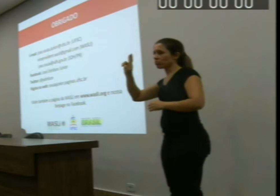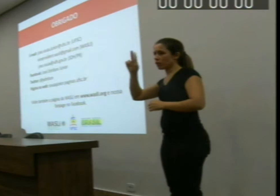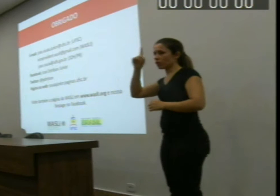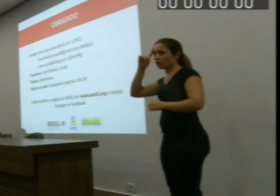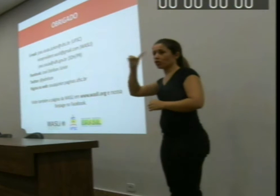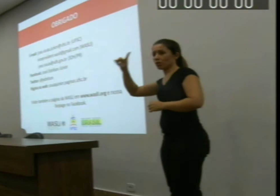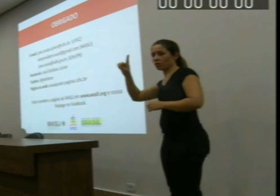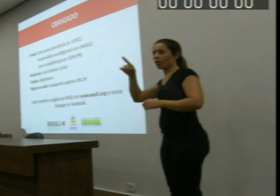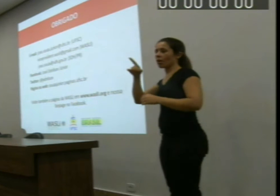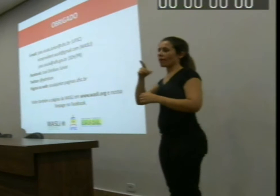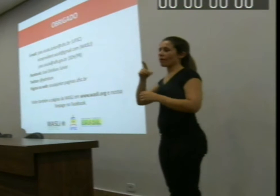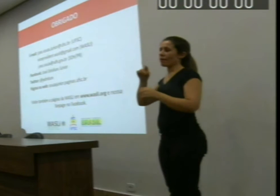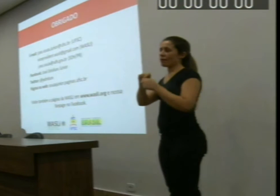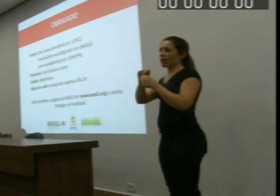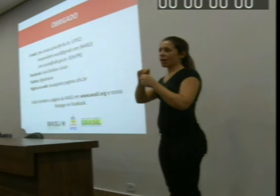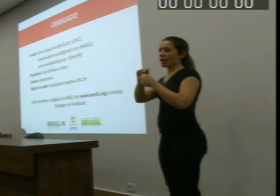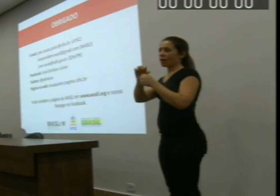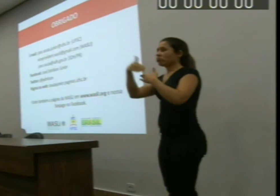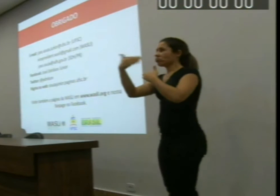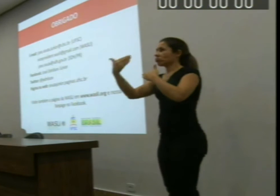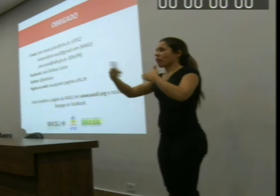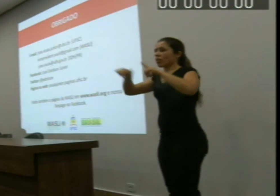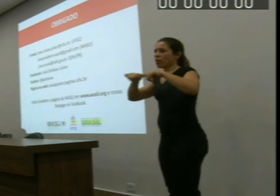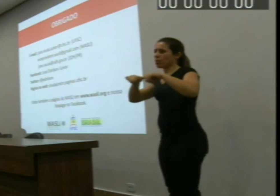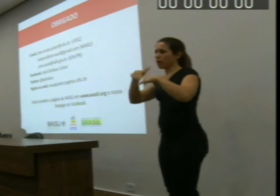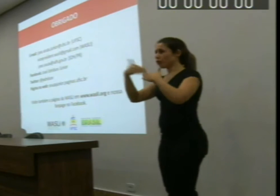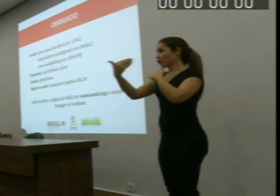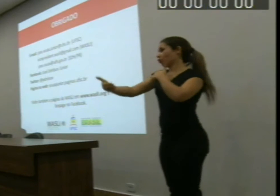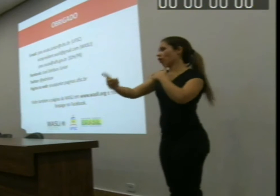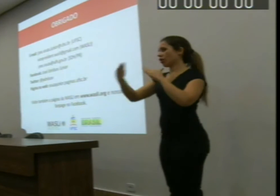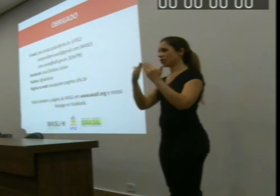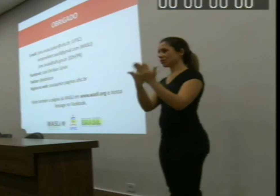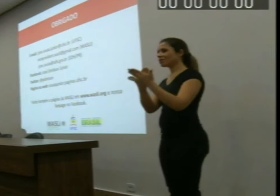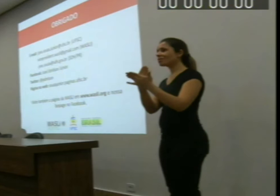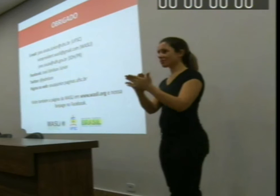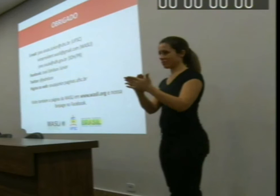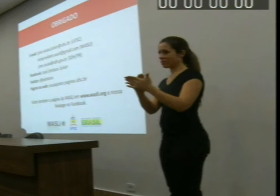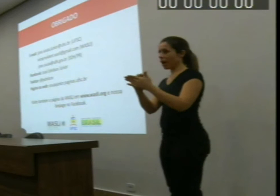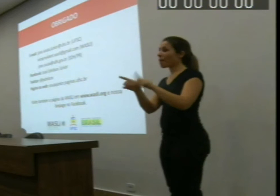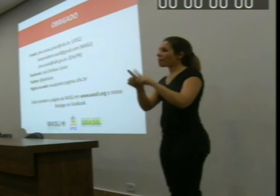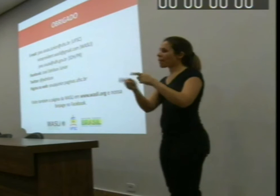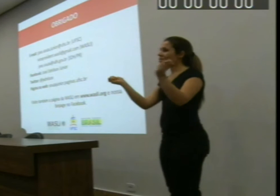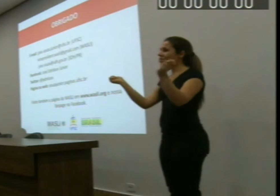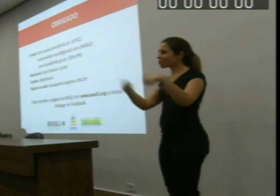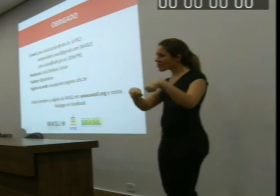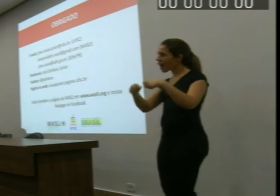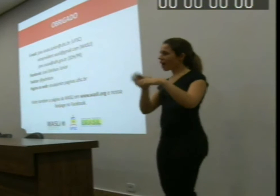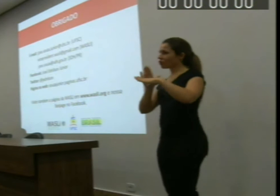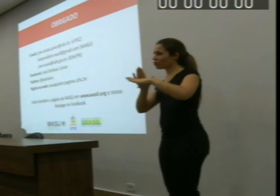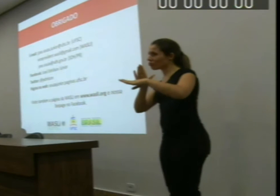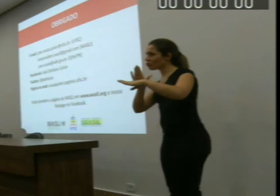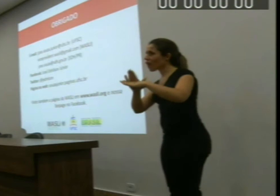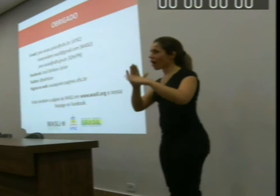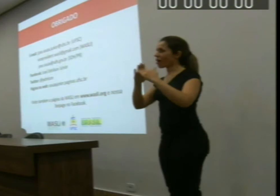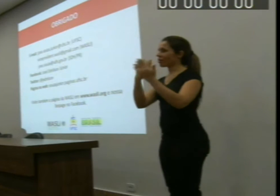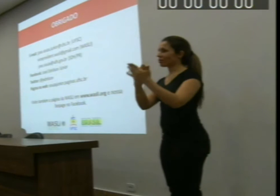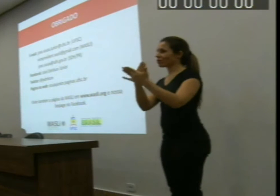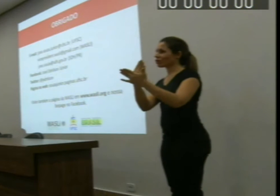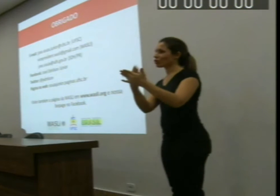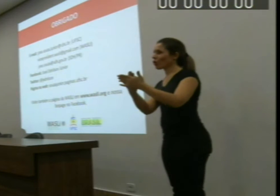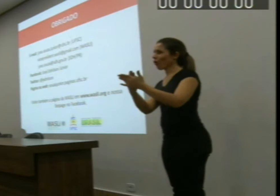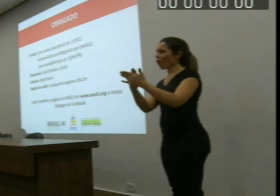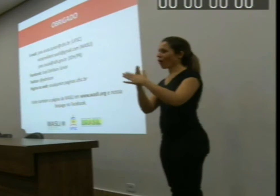eram objetivas ali da escola mas que eram necessárias também de alguma forma ajudavam a escola colaboravam com o